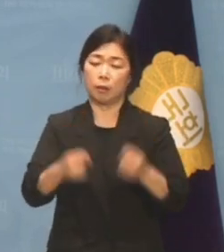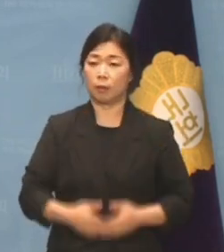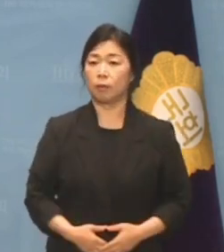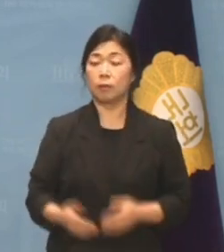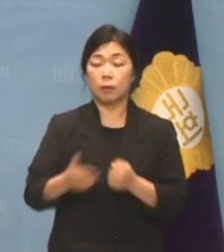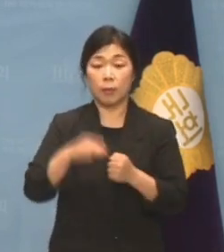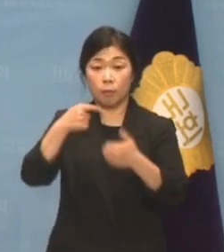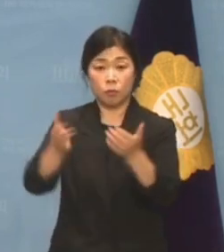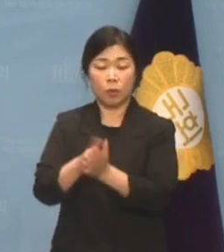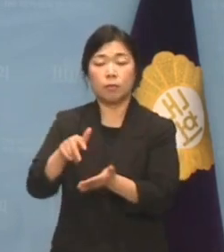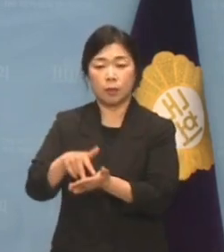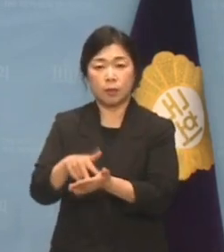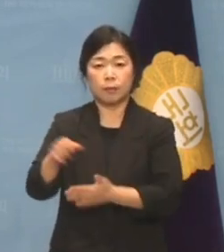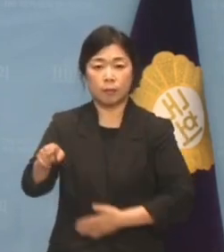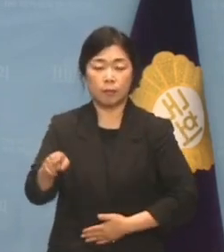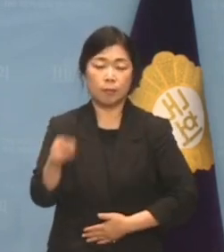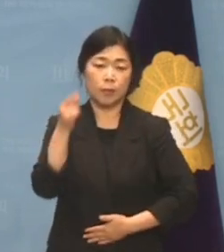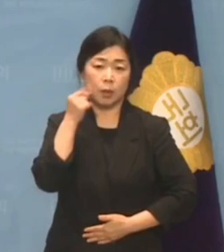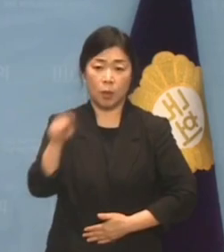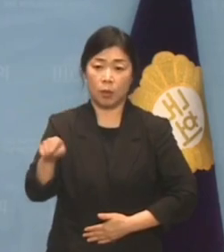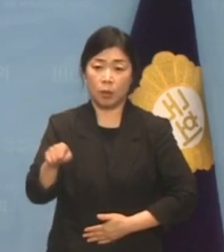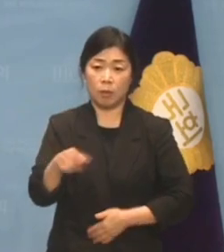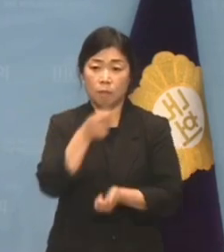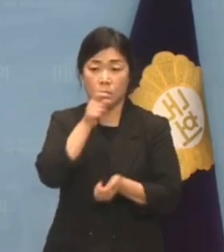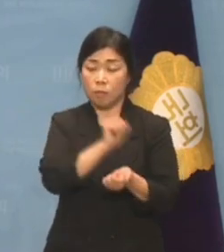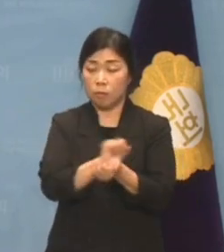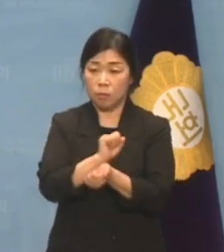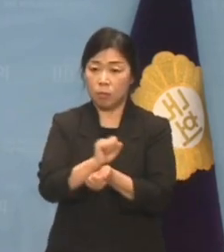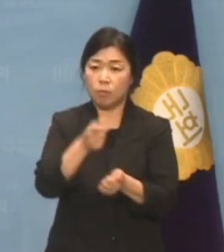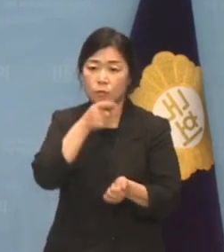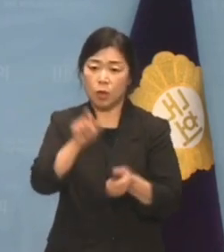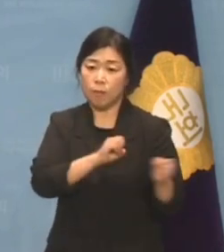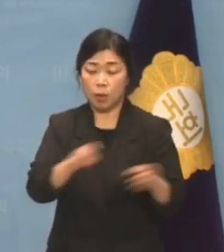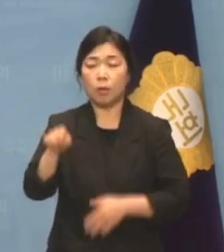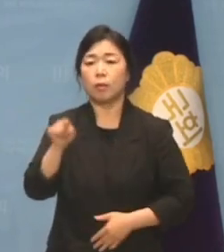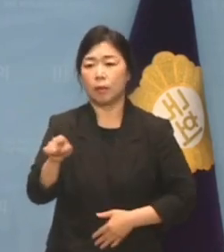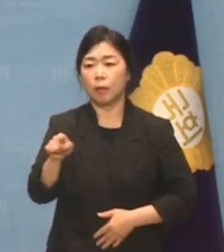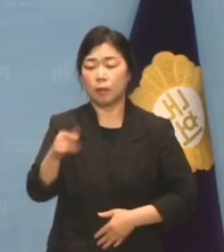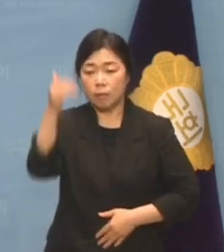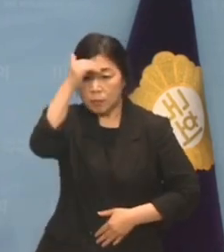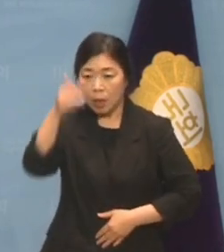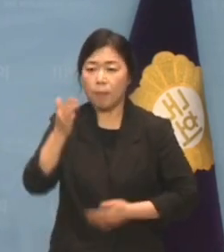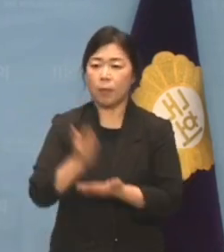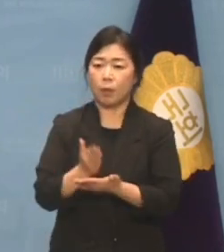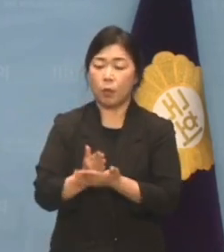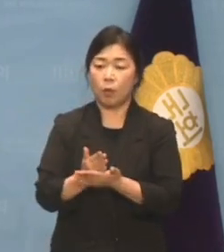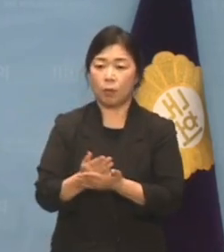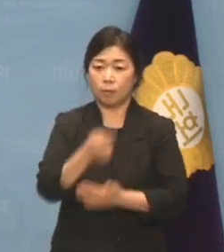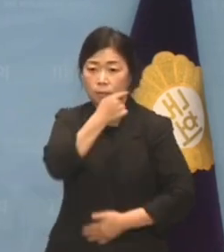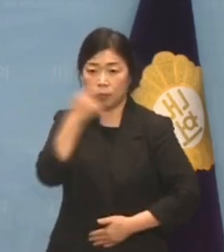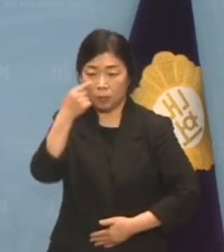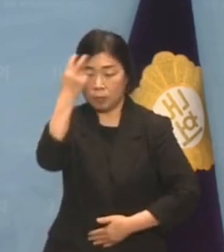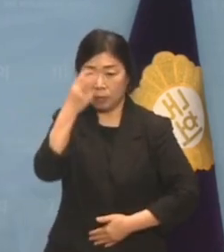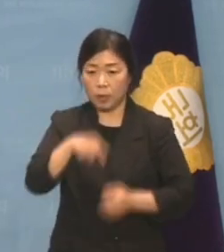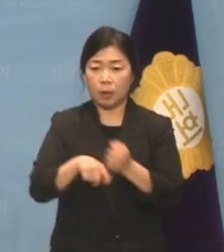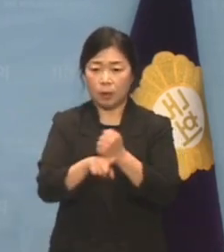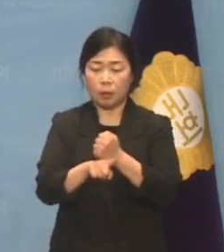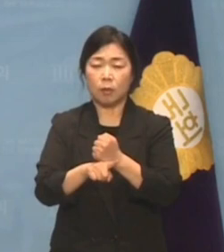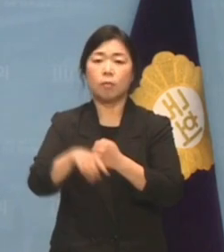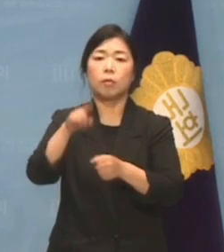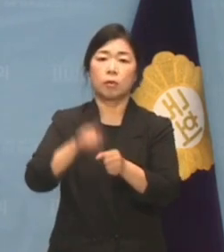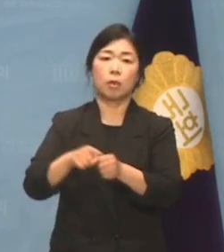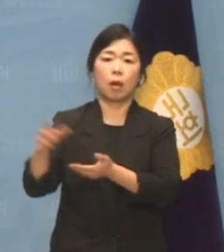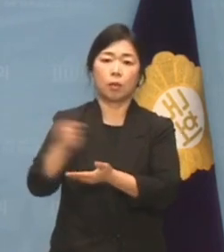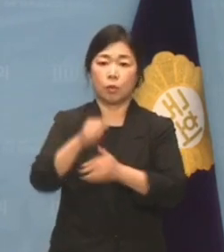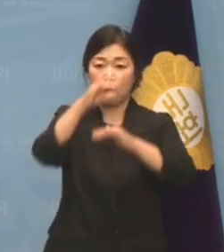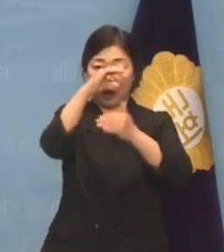저지 대책위원회는 후쿠시마 방사성 오염수 시찰단이 아니라 검증단이 되기 위해서는 다음 사항을 확보할 것을